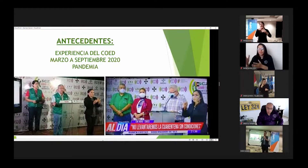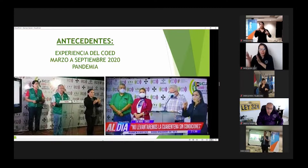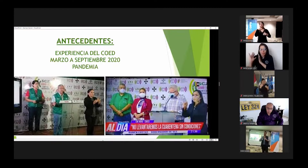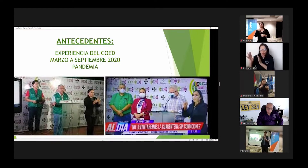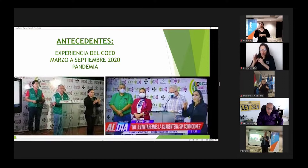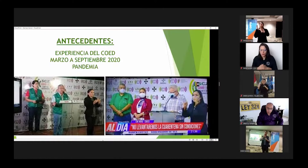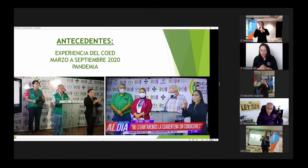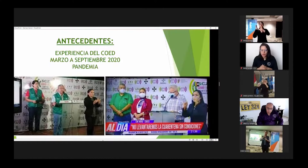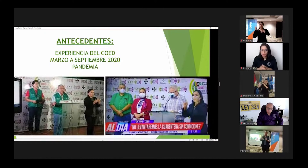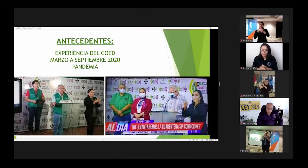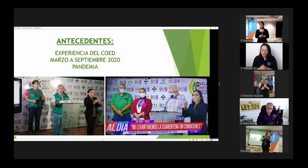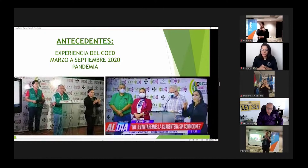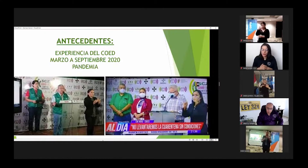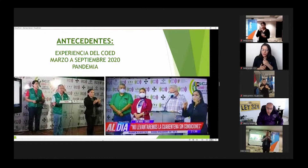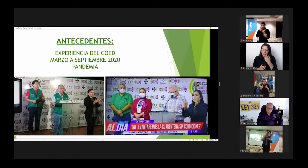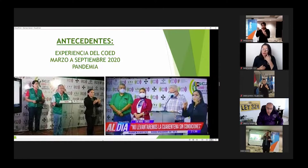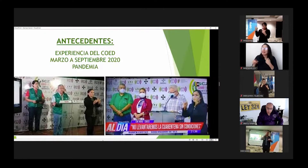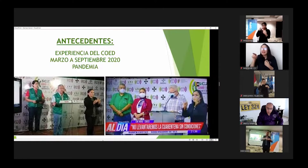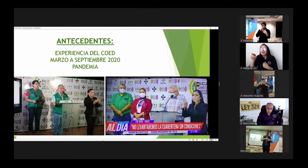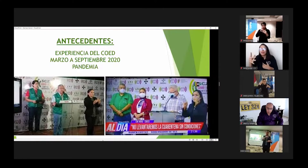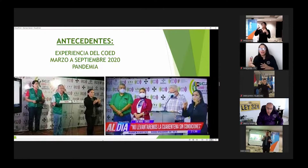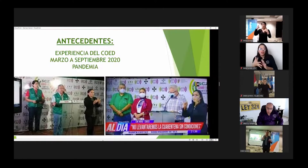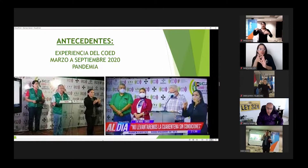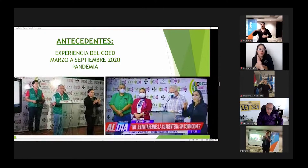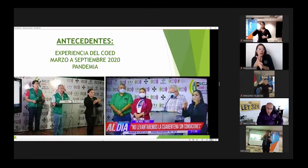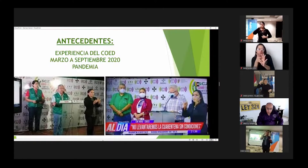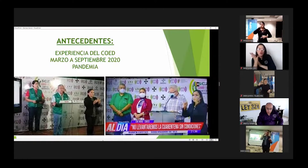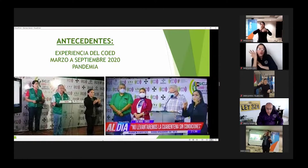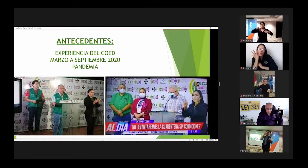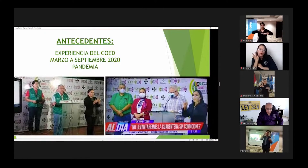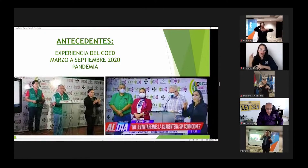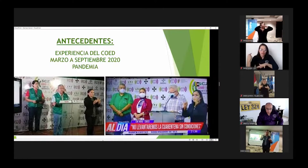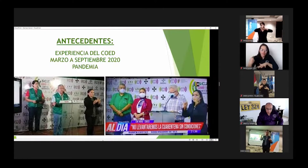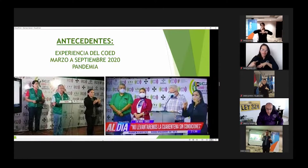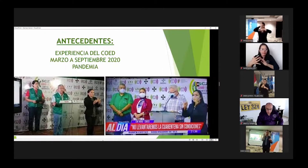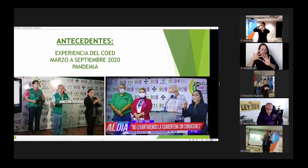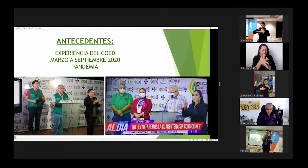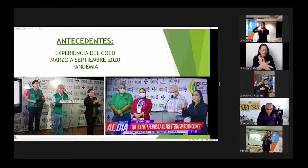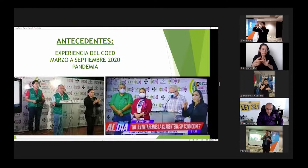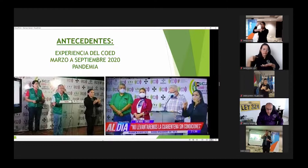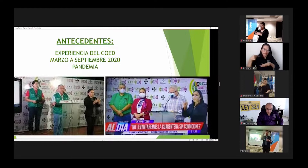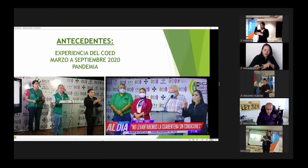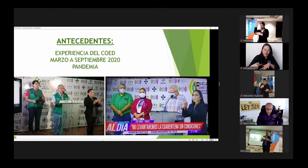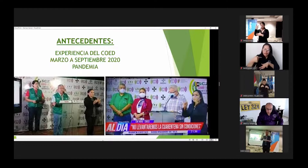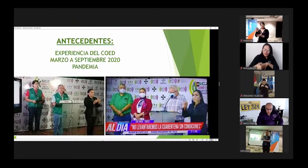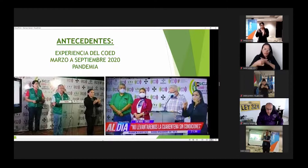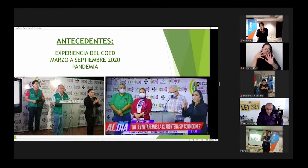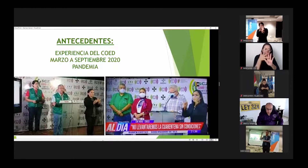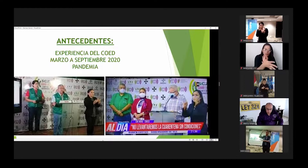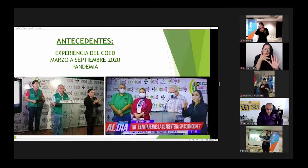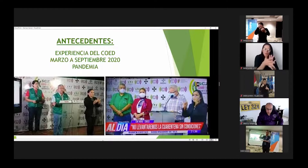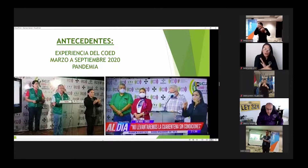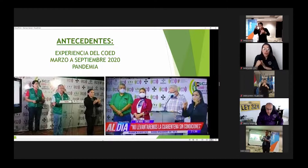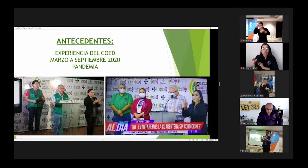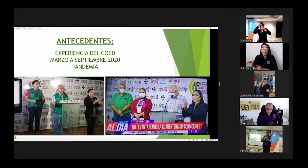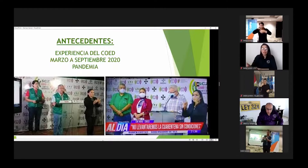ver que se daban los informes diarios de cómo iba pasando. Realmente esto que sucedió en Santa Cruz